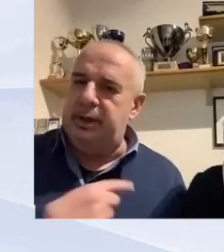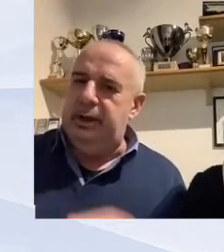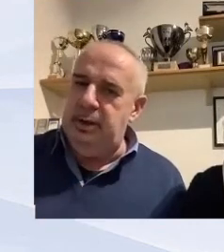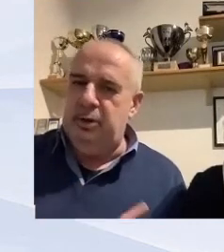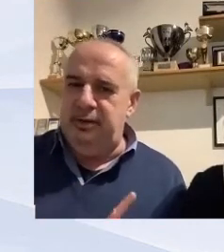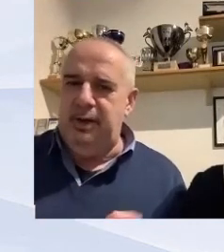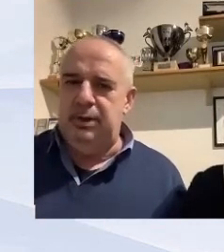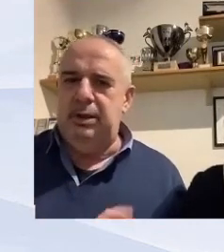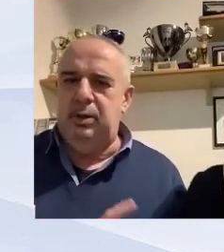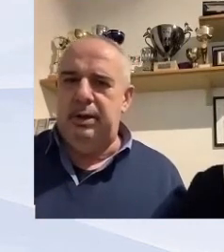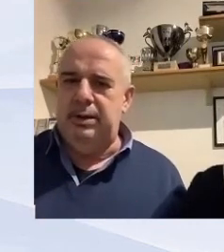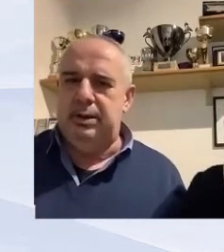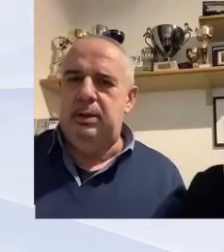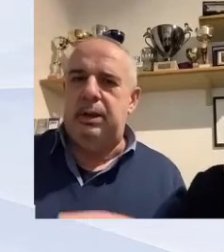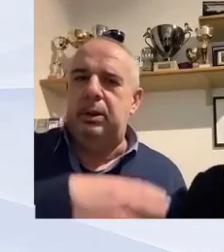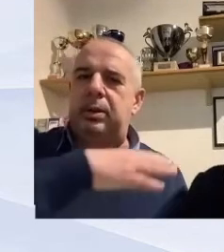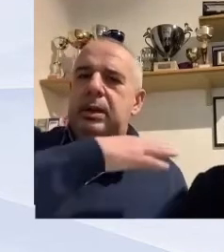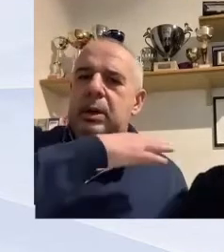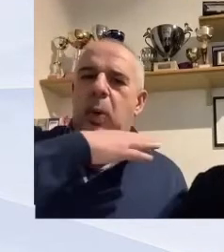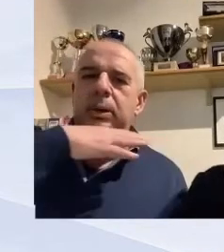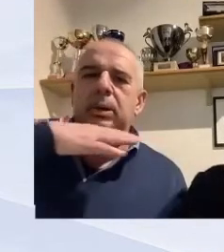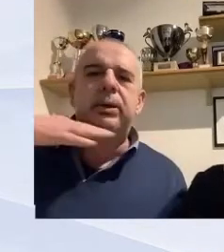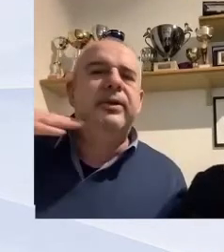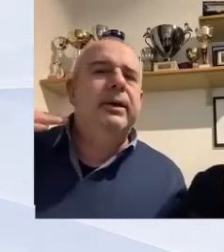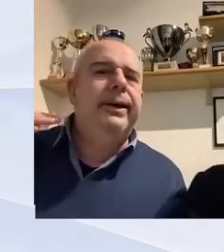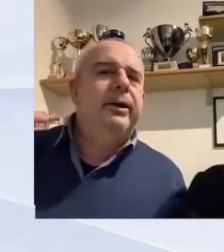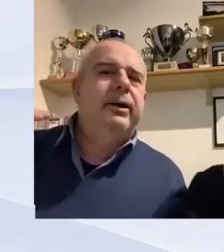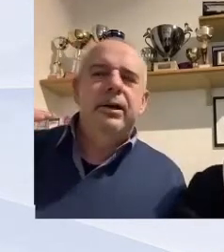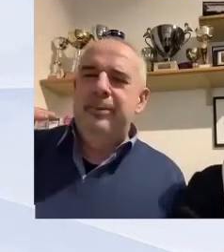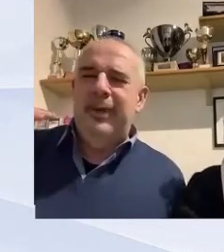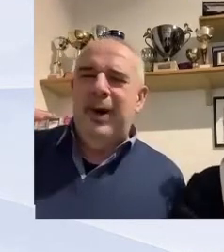Austin, perché gli ho detto che venivo da New Orleans e gli ho detto: water thing.